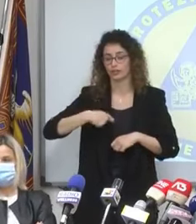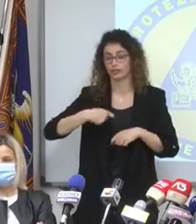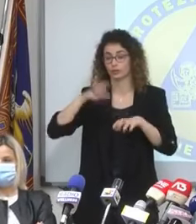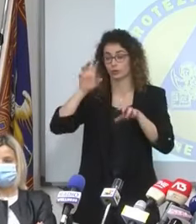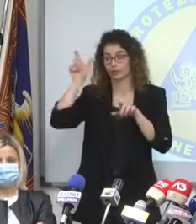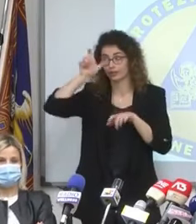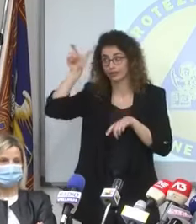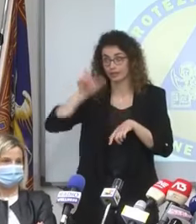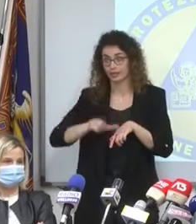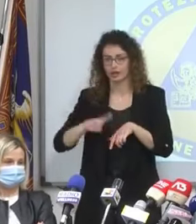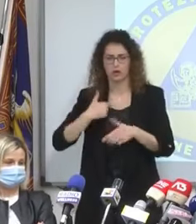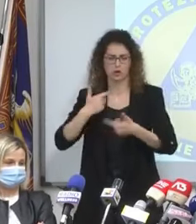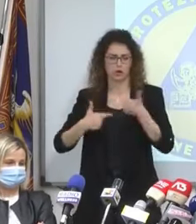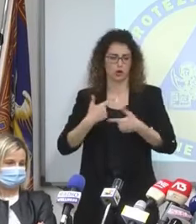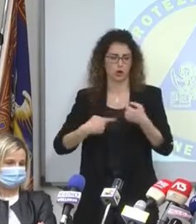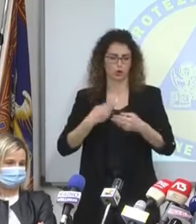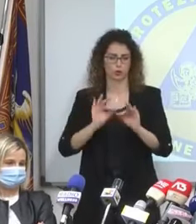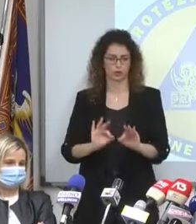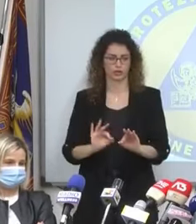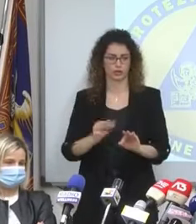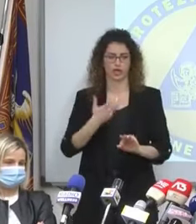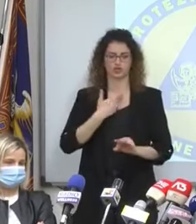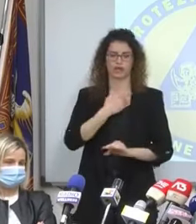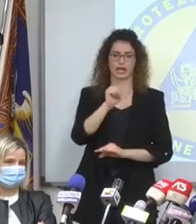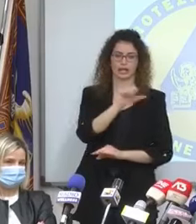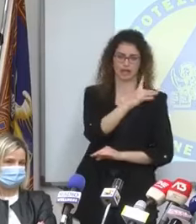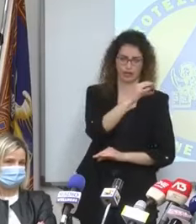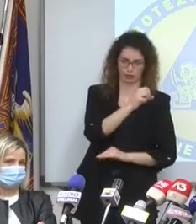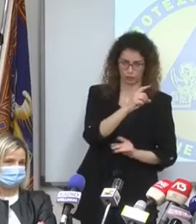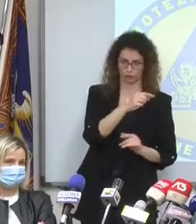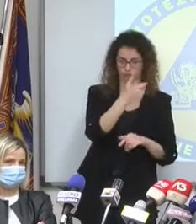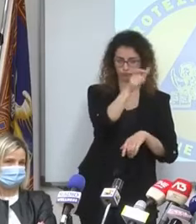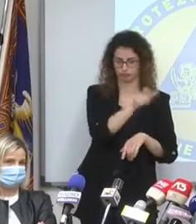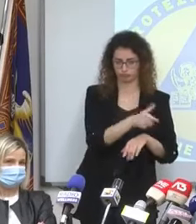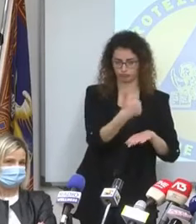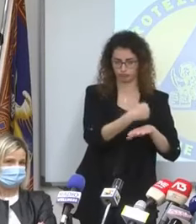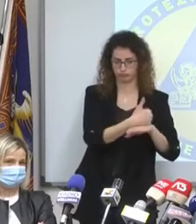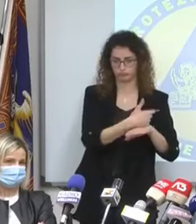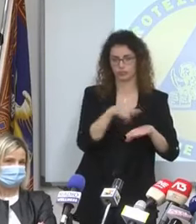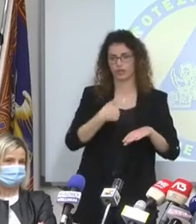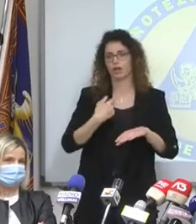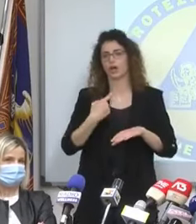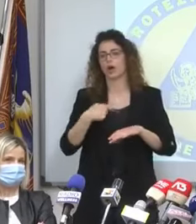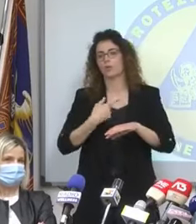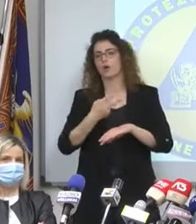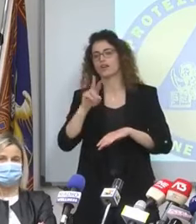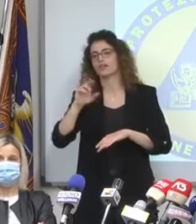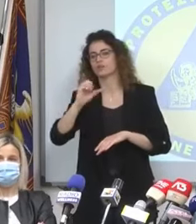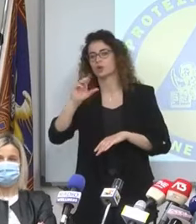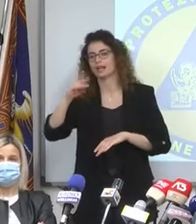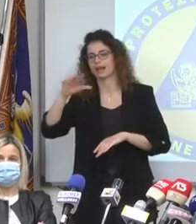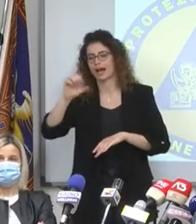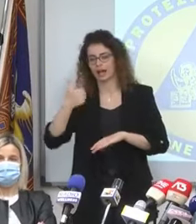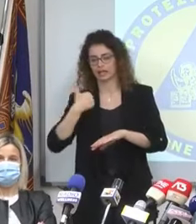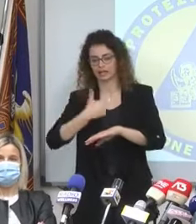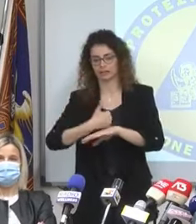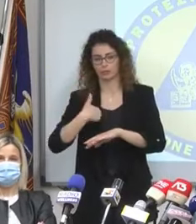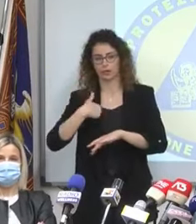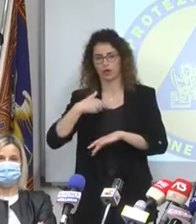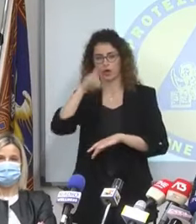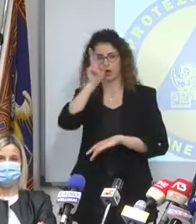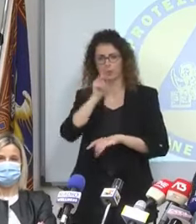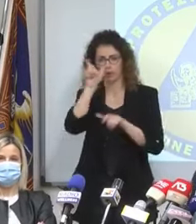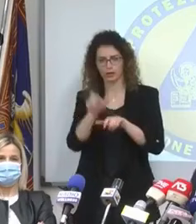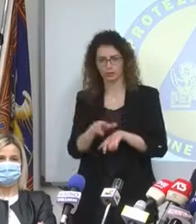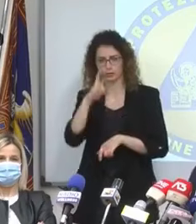così. Noi abbiamo sempre avuto figure, abbiamo avuto Stefano, abbiamo avuto Vasco Errani, e abbiamo sempre avuto figure che, nonostante